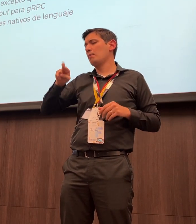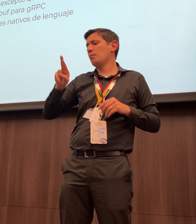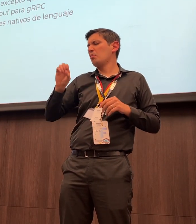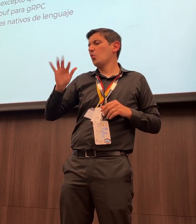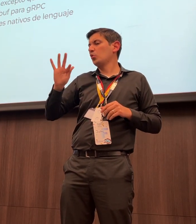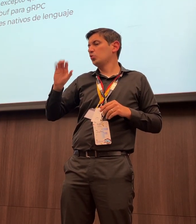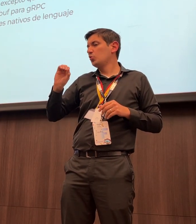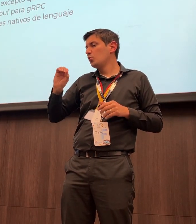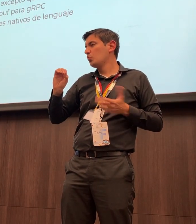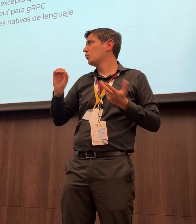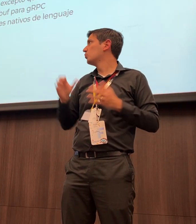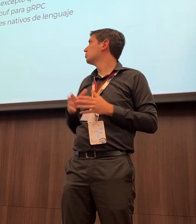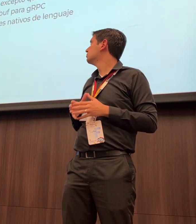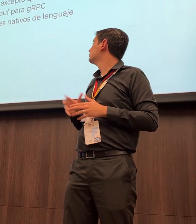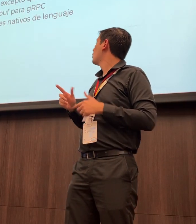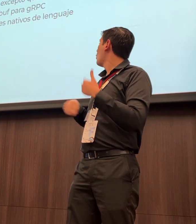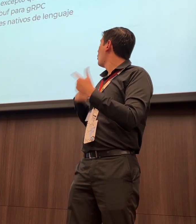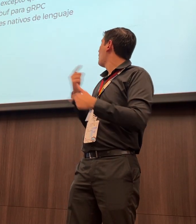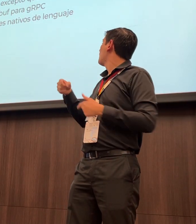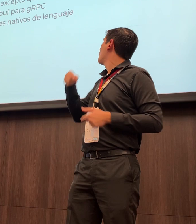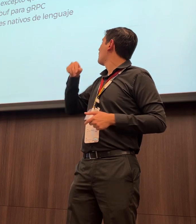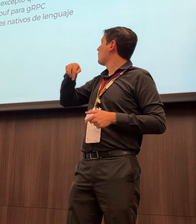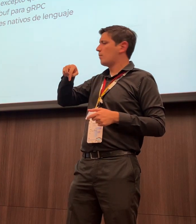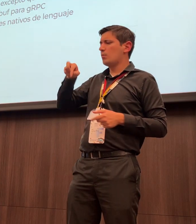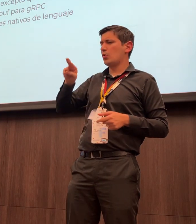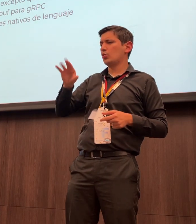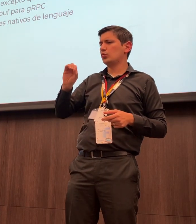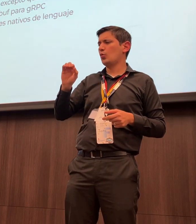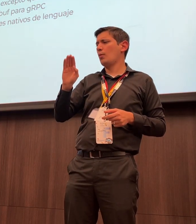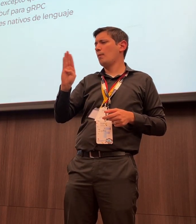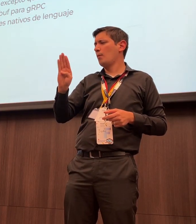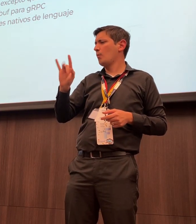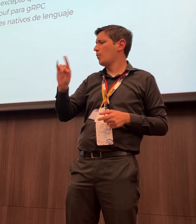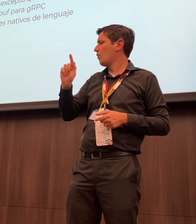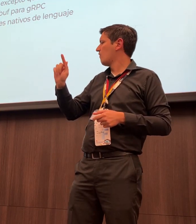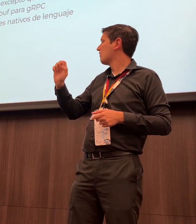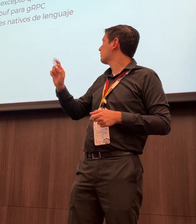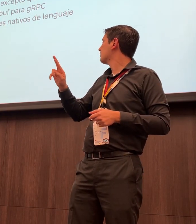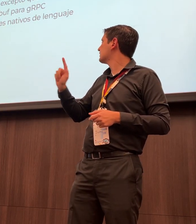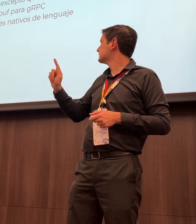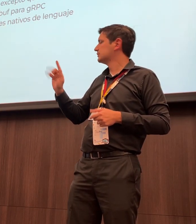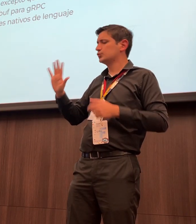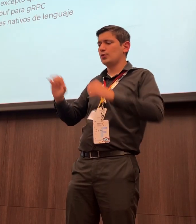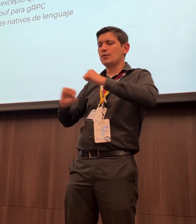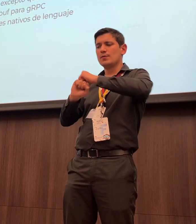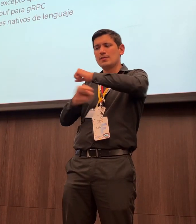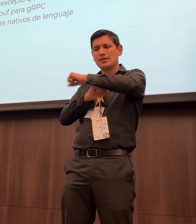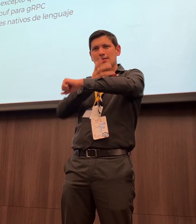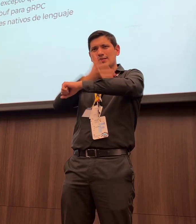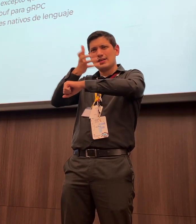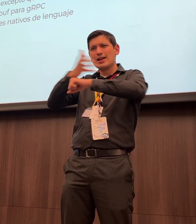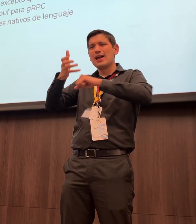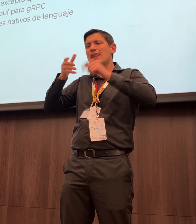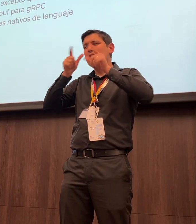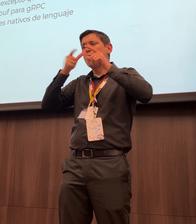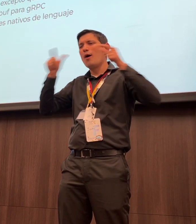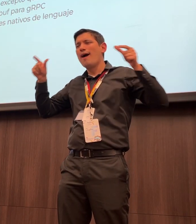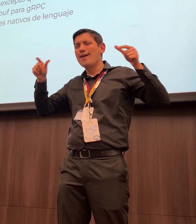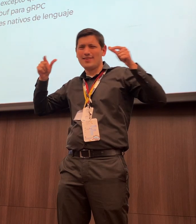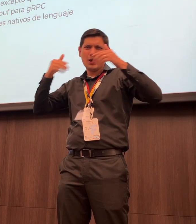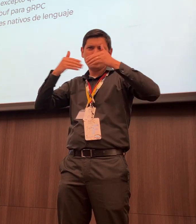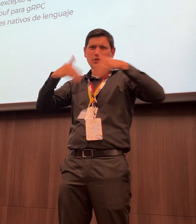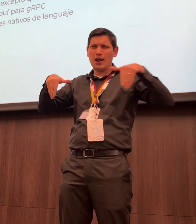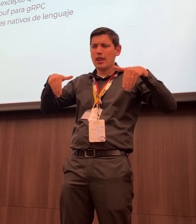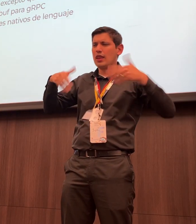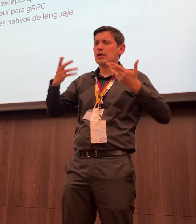protobuf o protobuffers. Son platform y language neutral, o sea, quiere decir que esto,